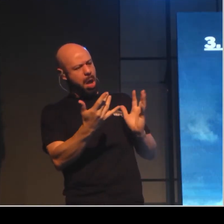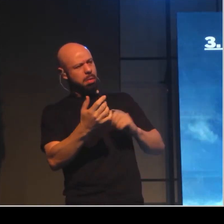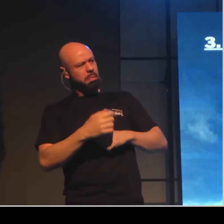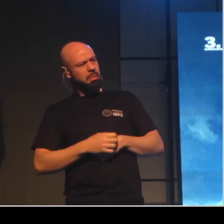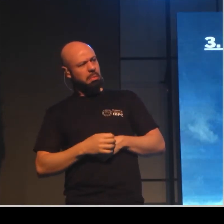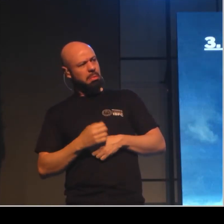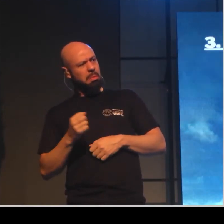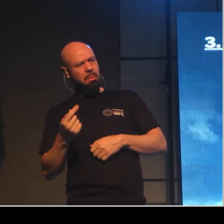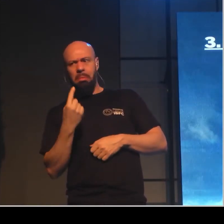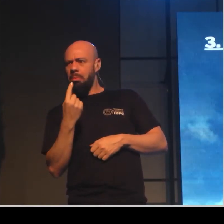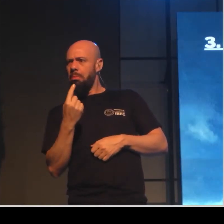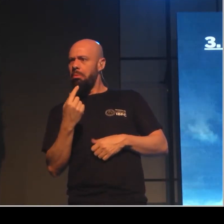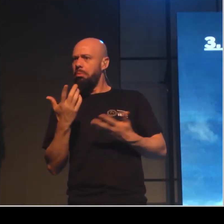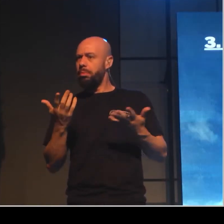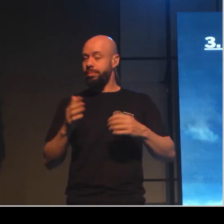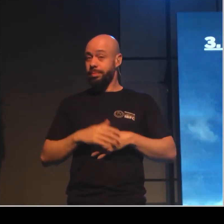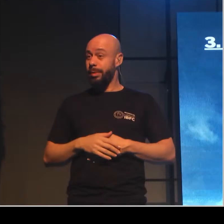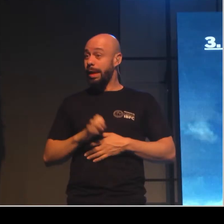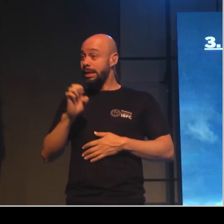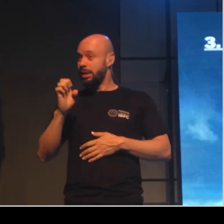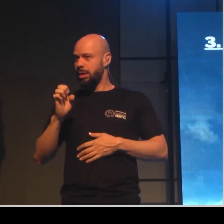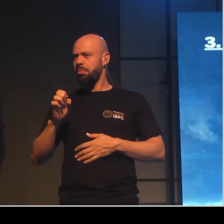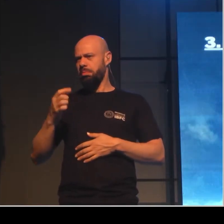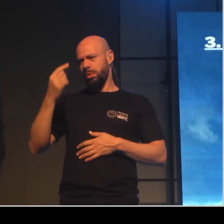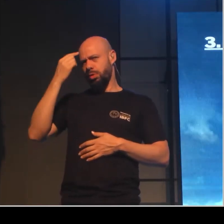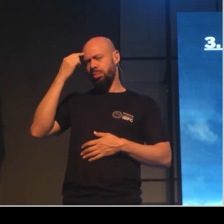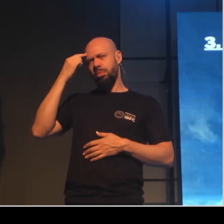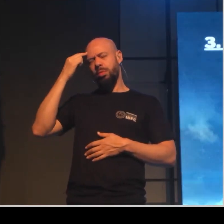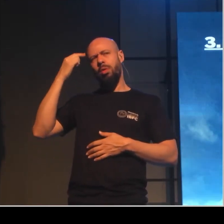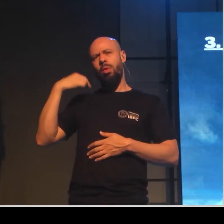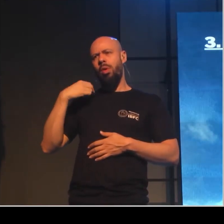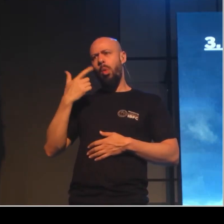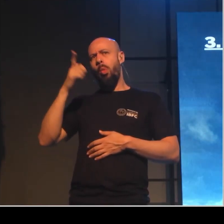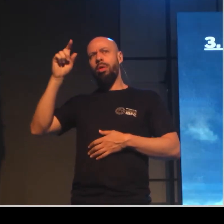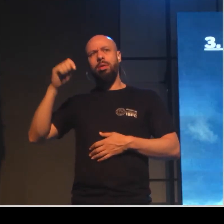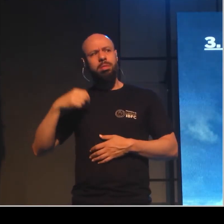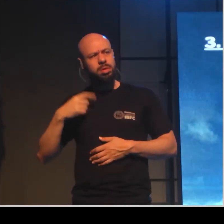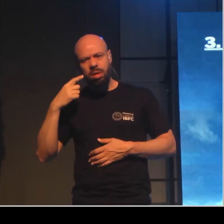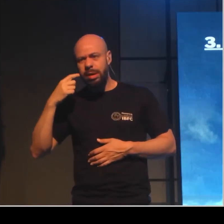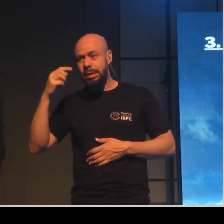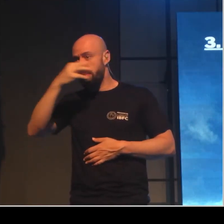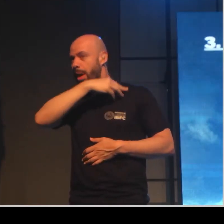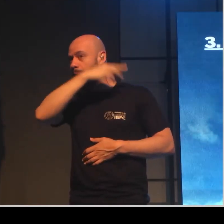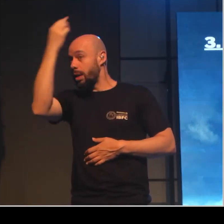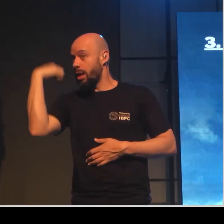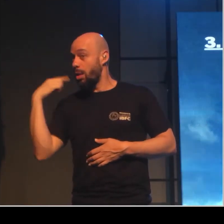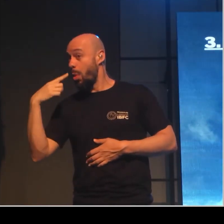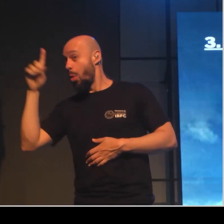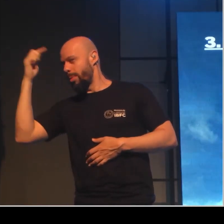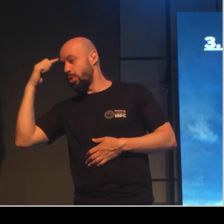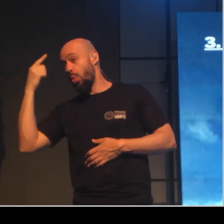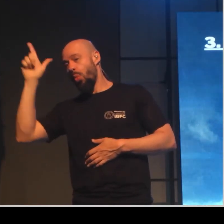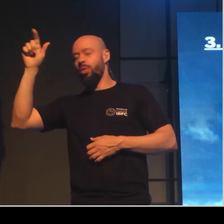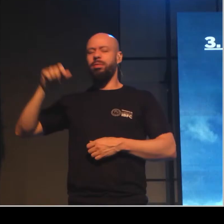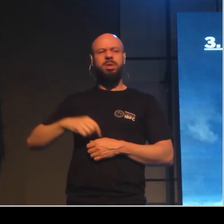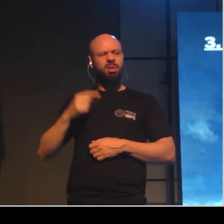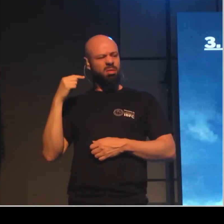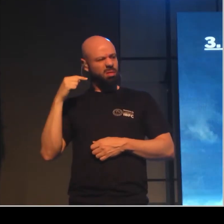Talvez, se fosse outra pessoa, ia dizer: meu Deus, onde eu me meti? Mas a razão pela qual